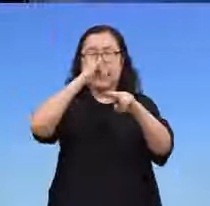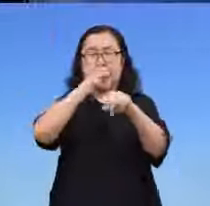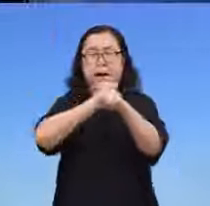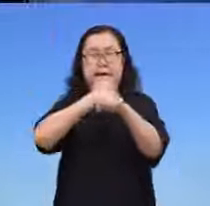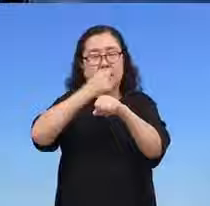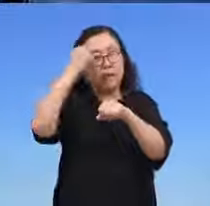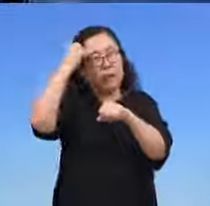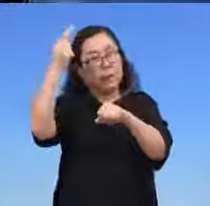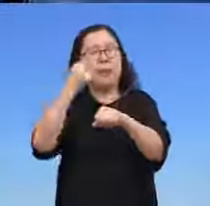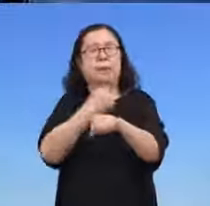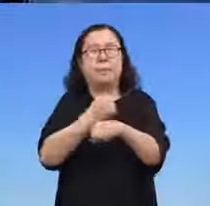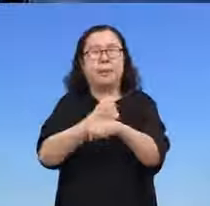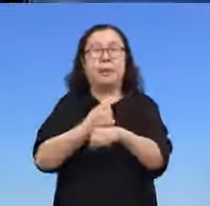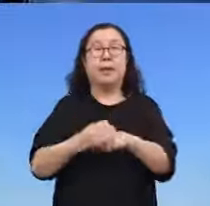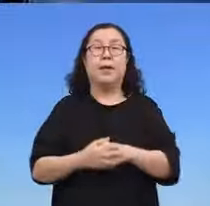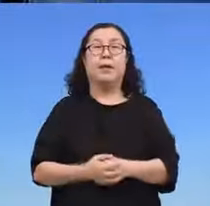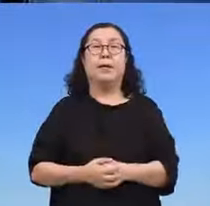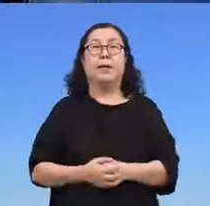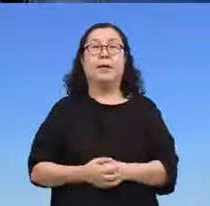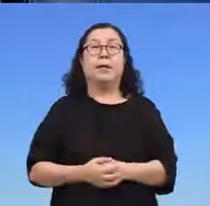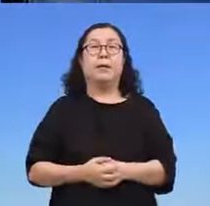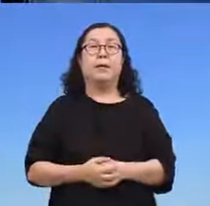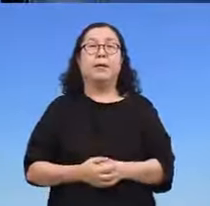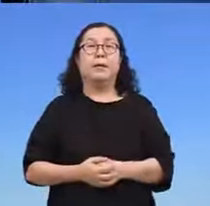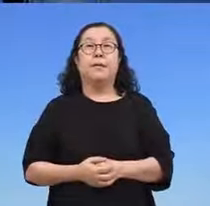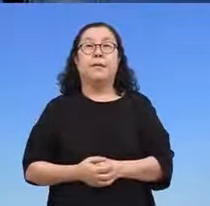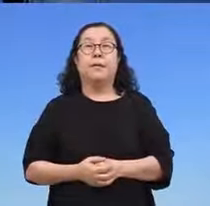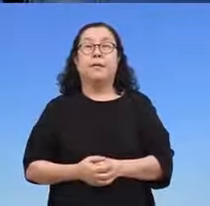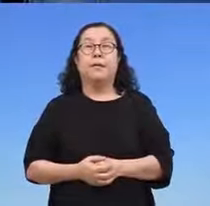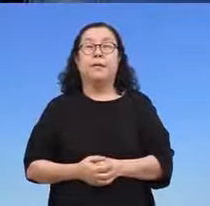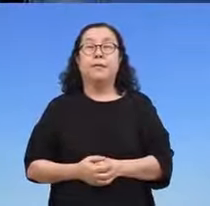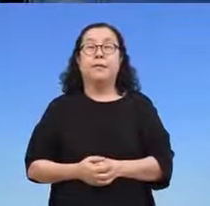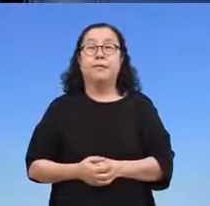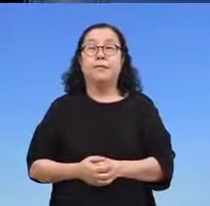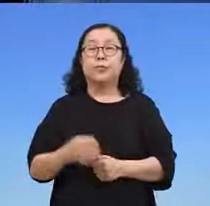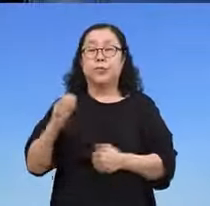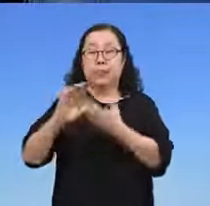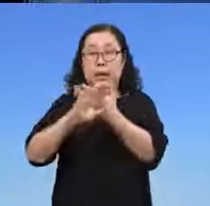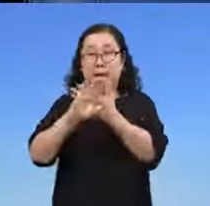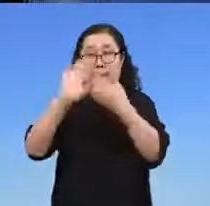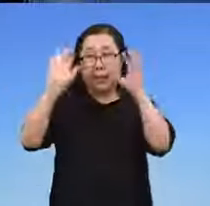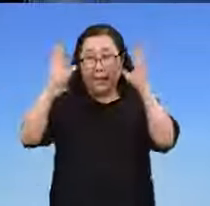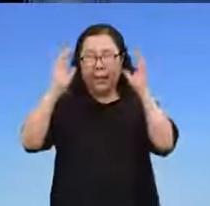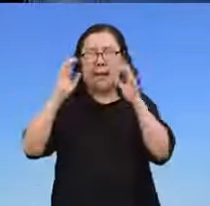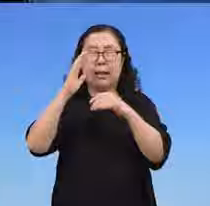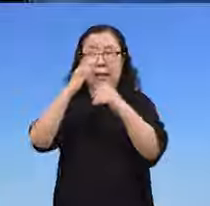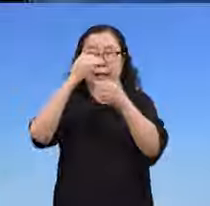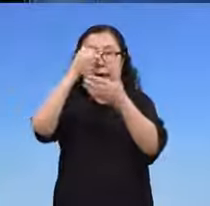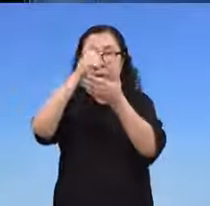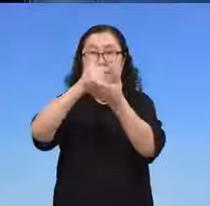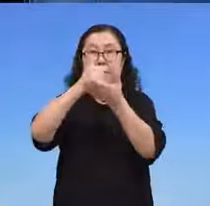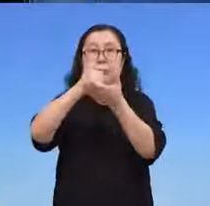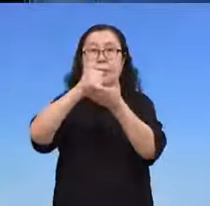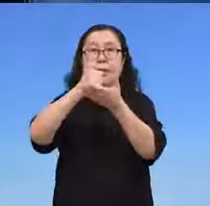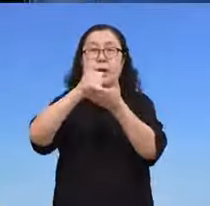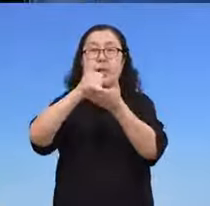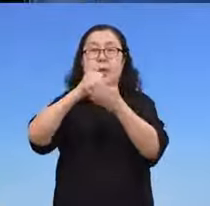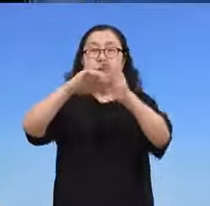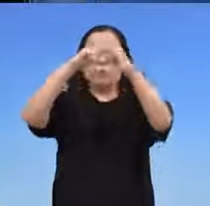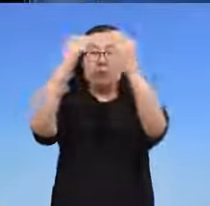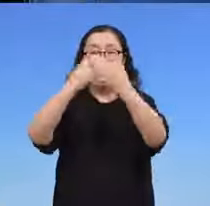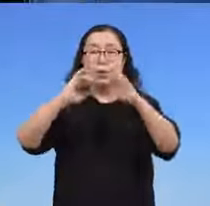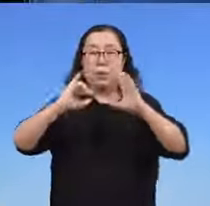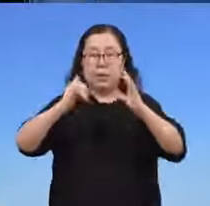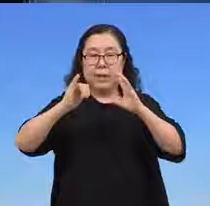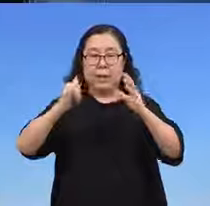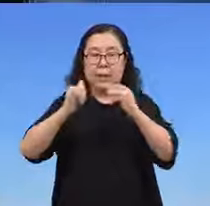참 어린이다운 순수함이 묻어있지 않습니까? 또 이런 아이의 편지가 있습니다. 하나님이 전